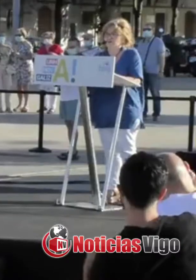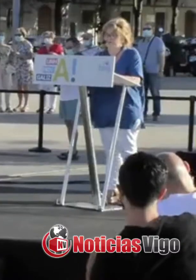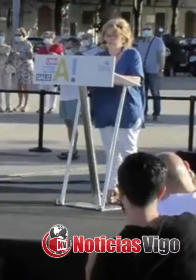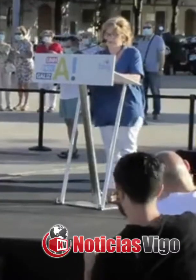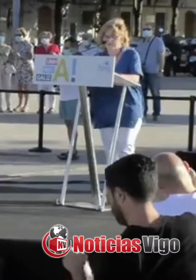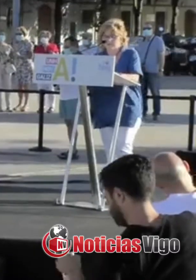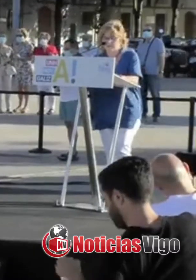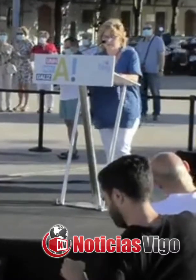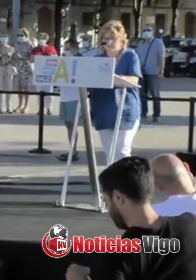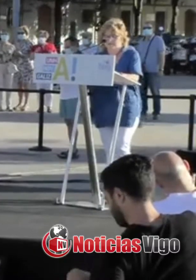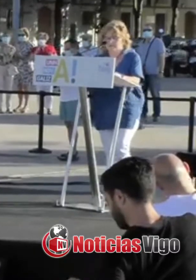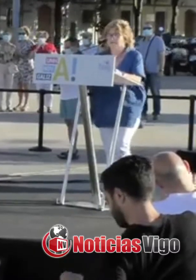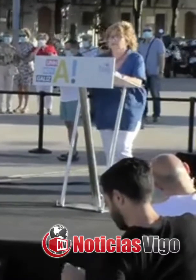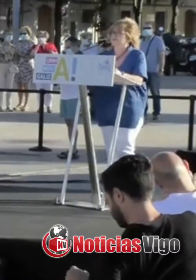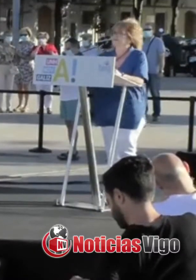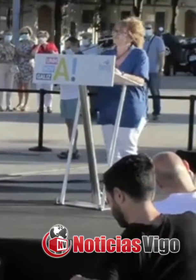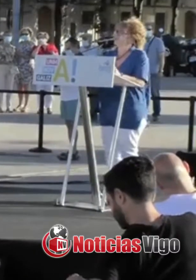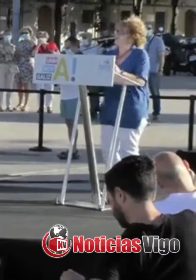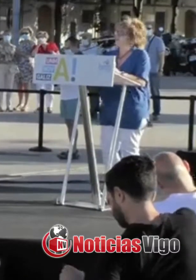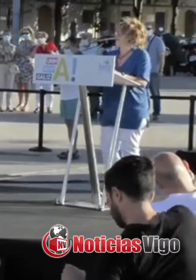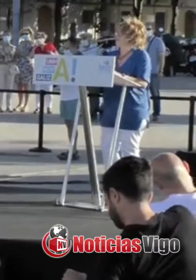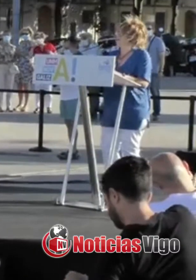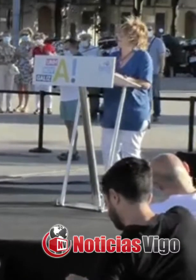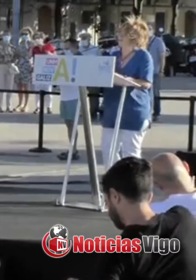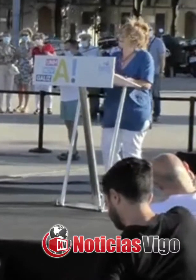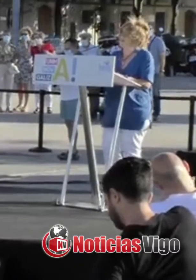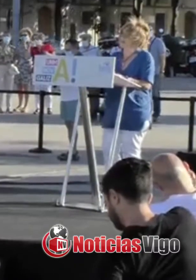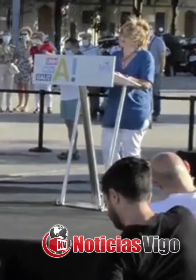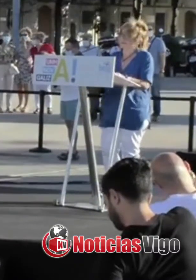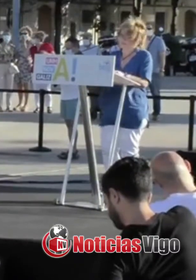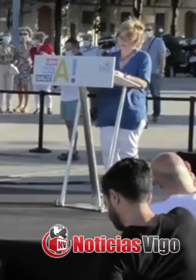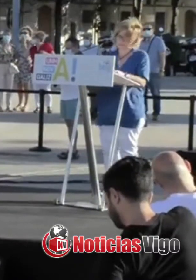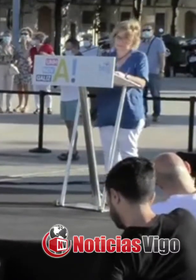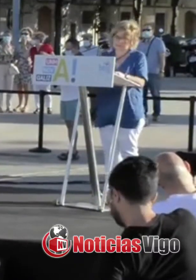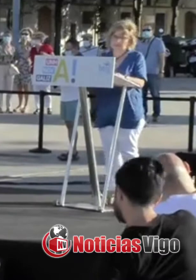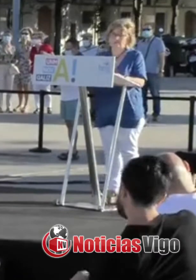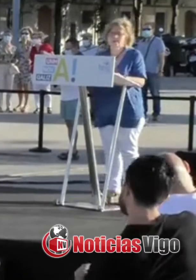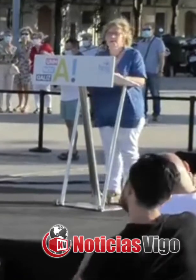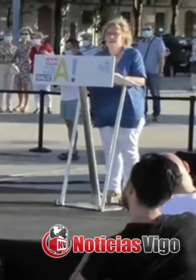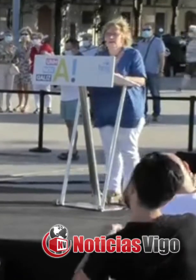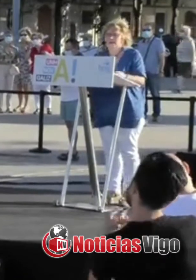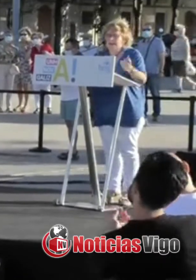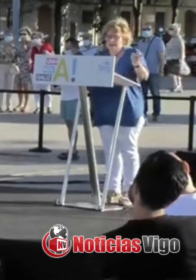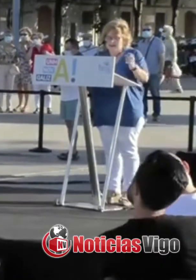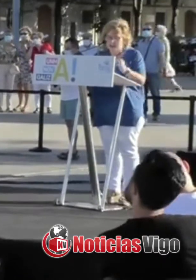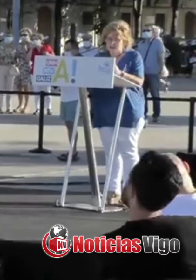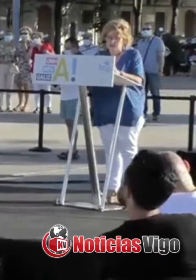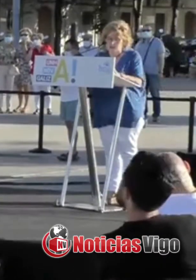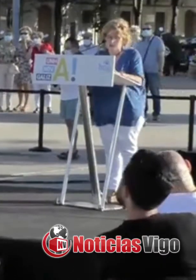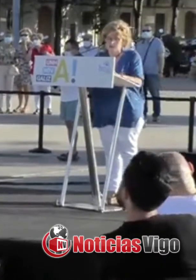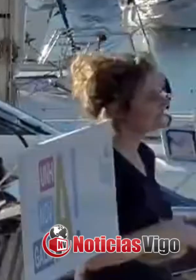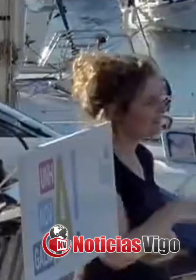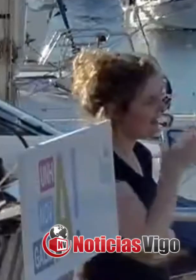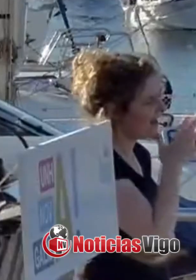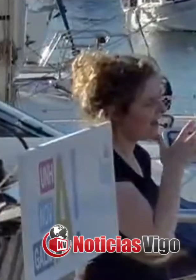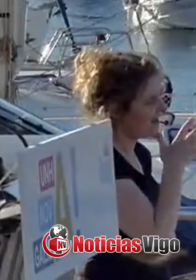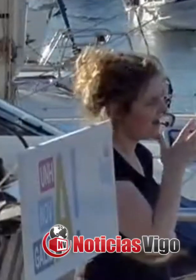Pontón. E deixo